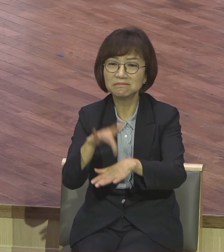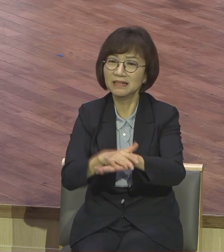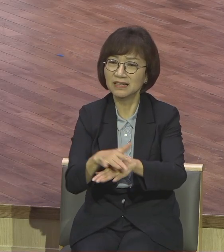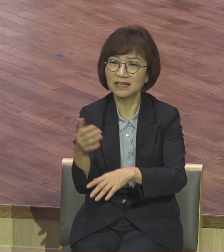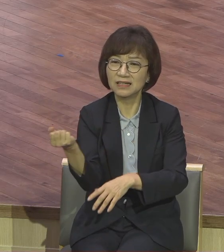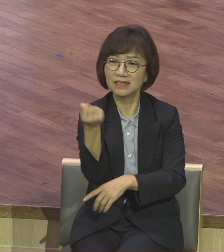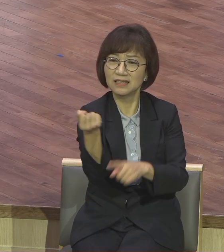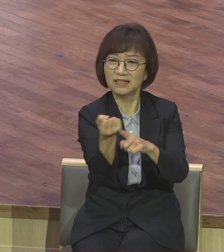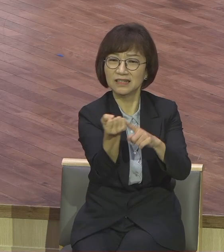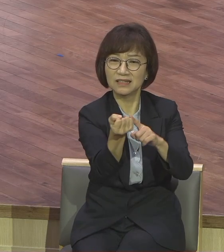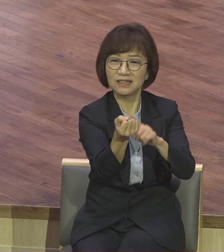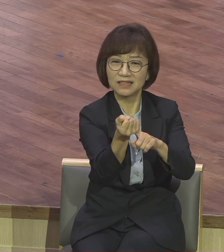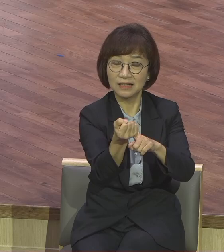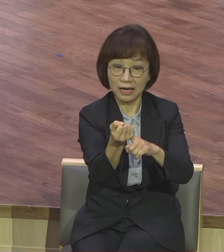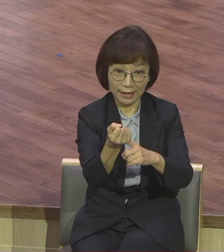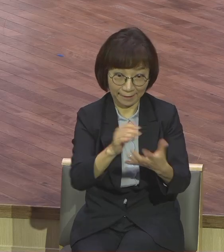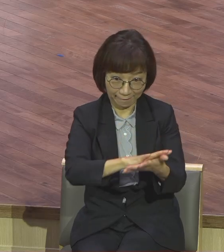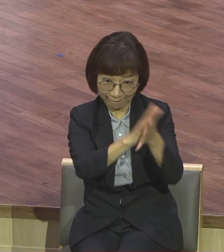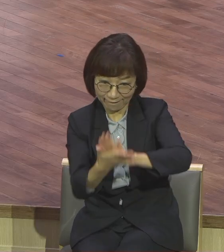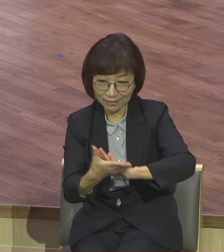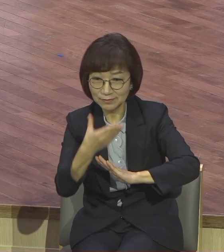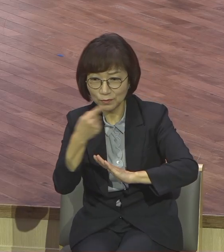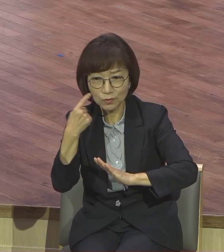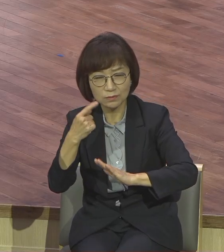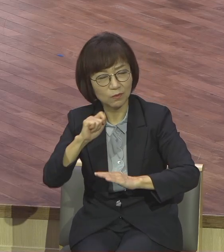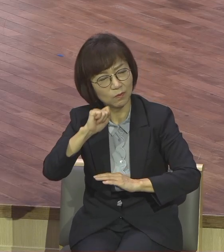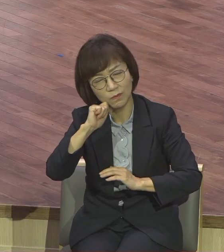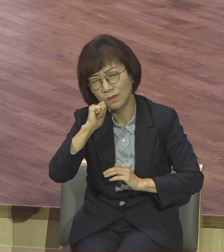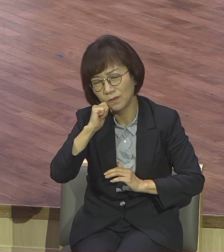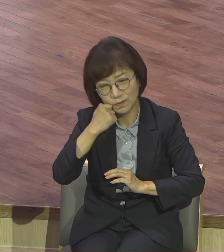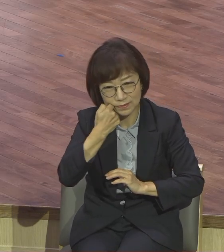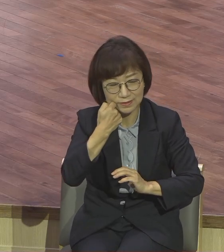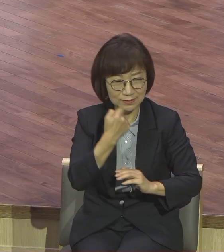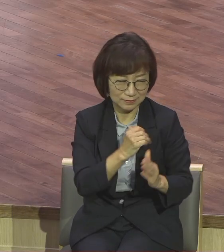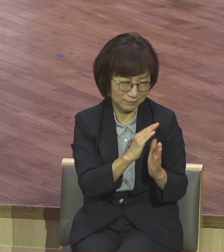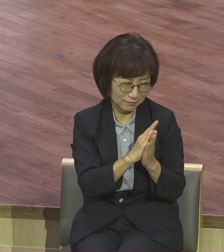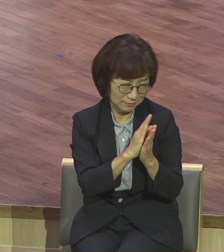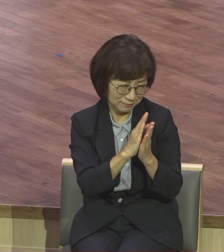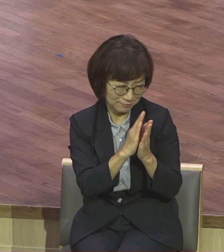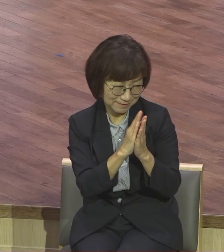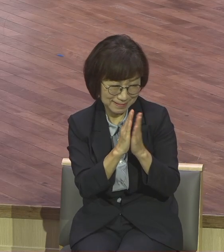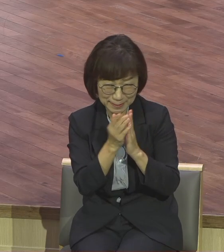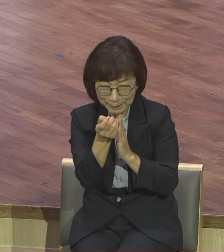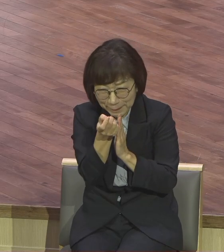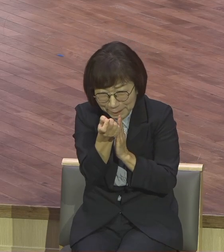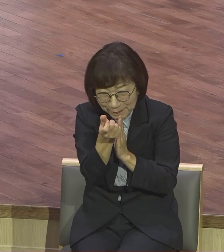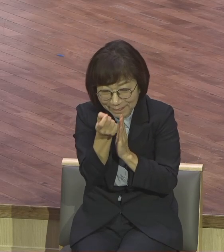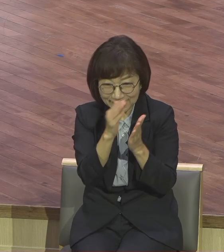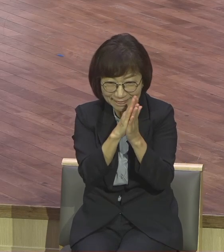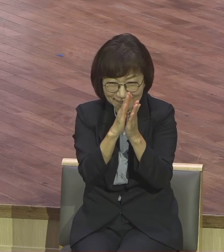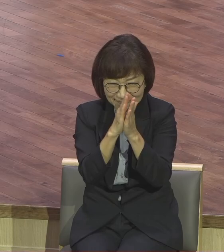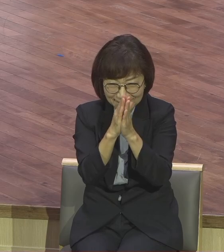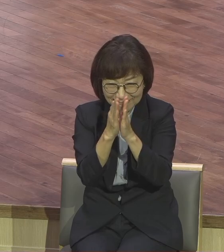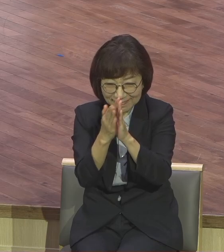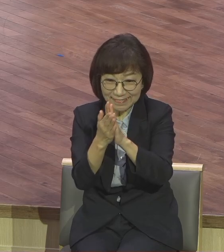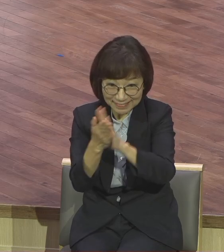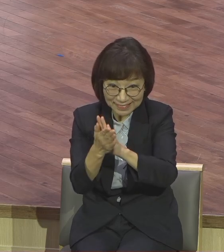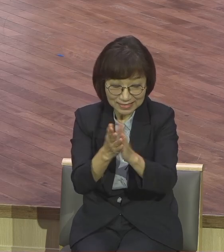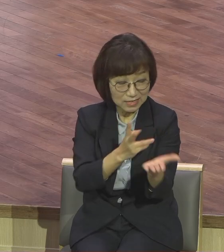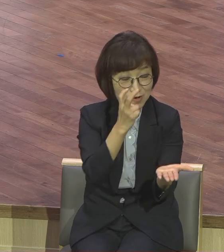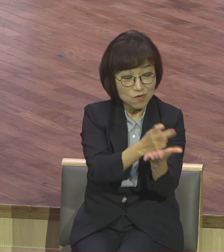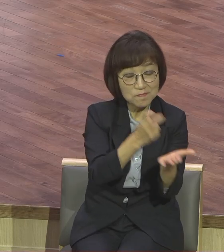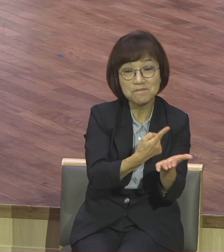율법 체질, 이 체질이 그렇게 바뀌어져야 된다. 율법 체질을 복음